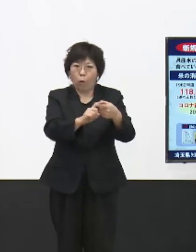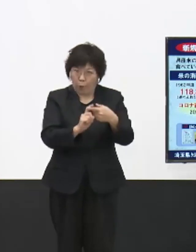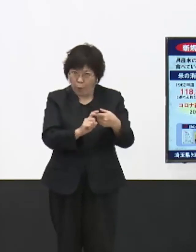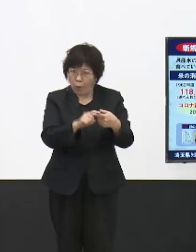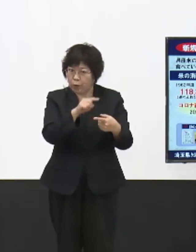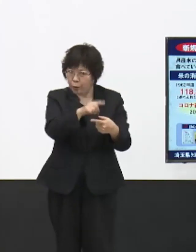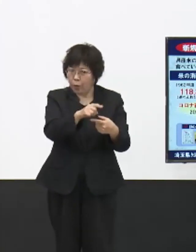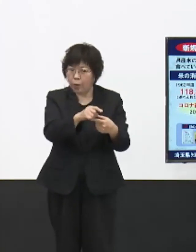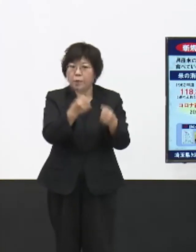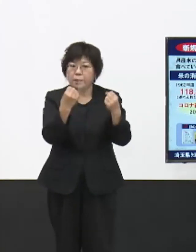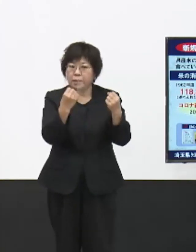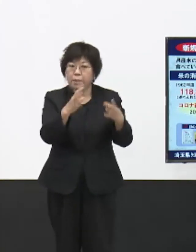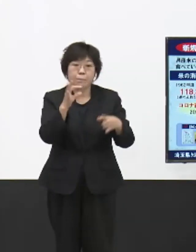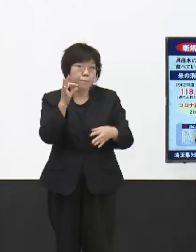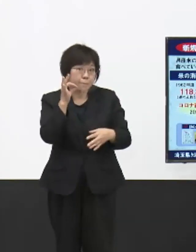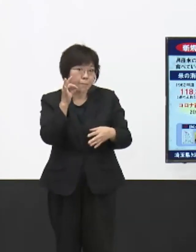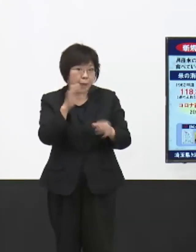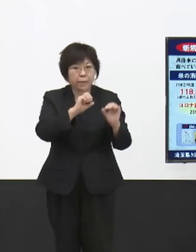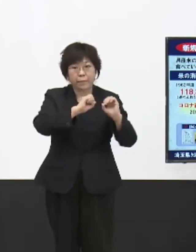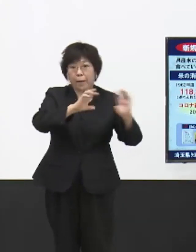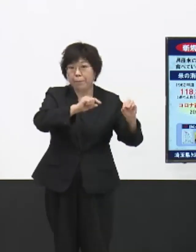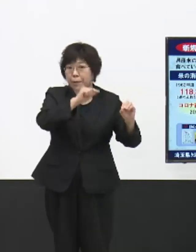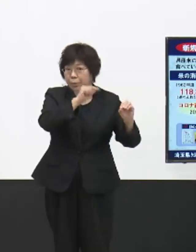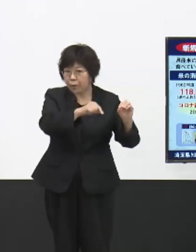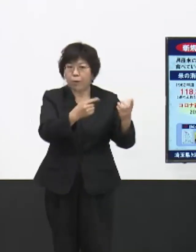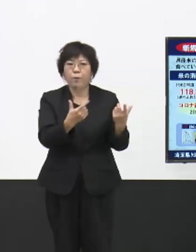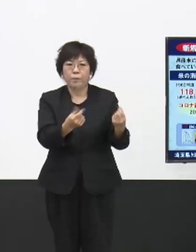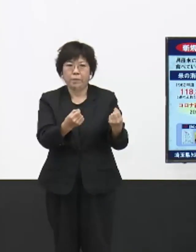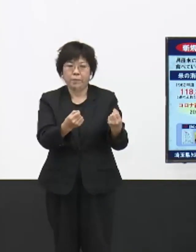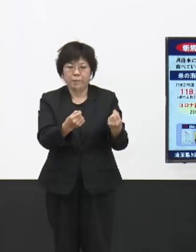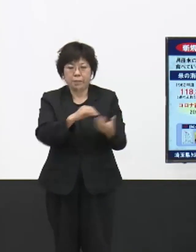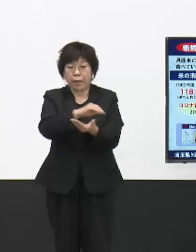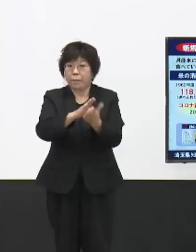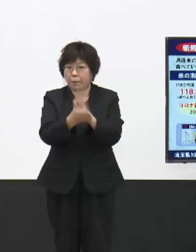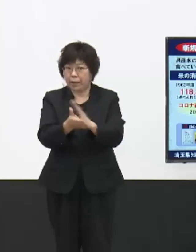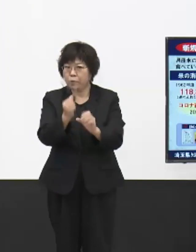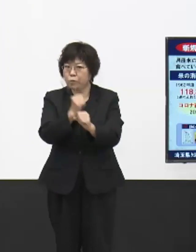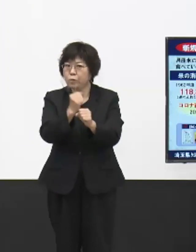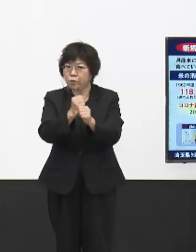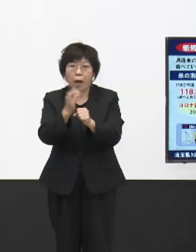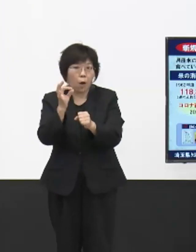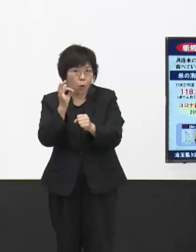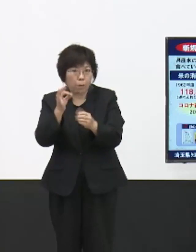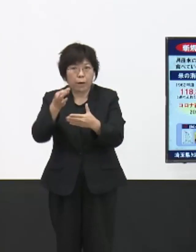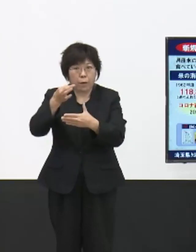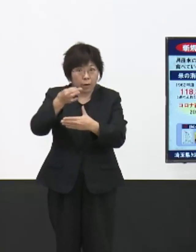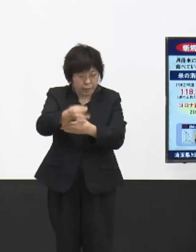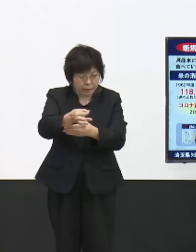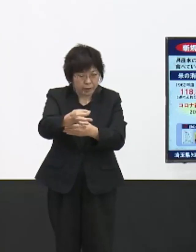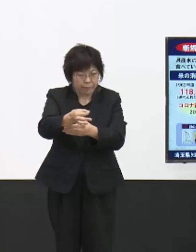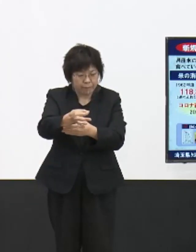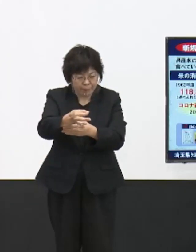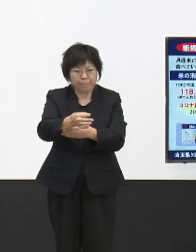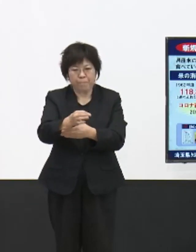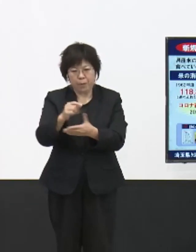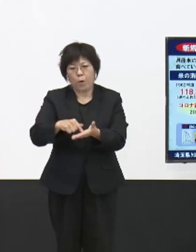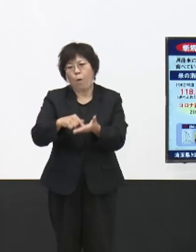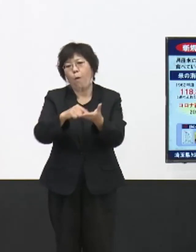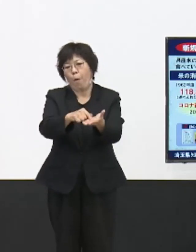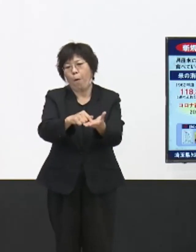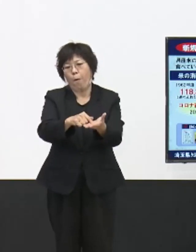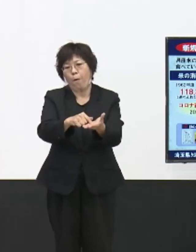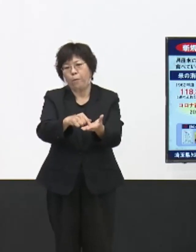キャンペーンでも、県産の新米を購入し応募した方の中から抽選で彩の